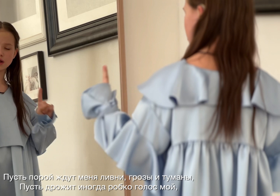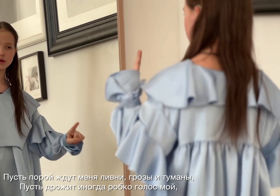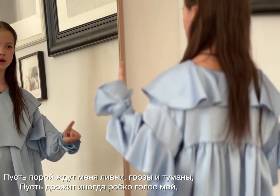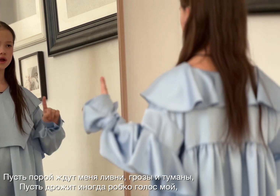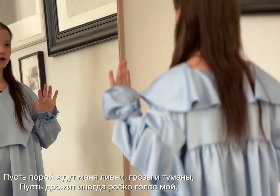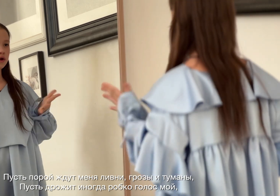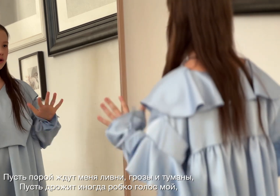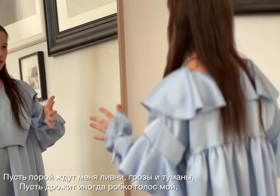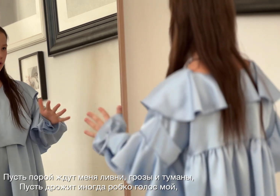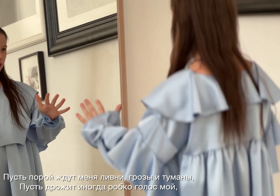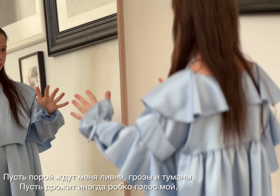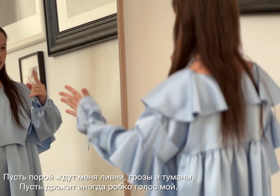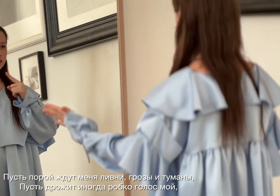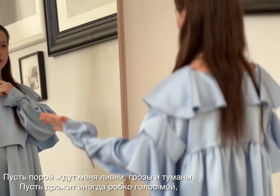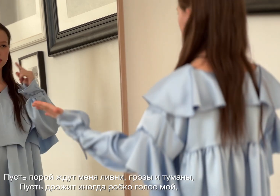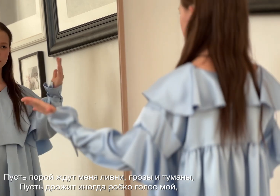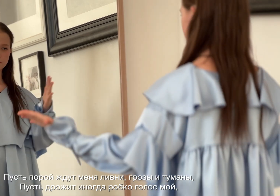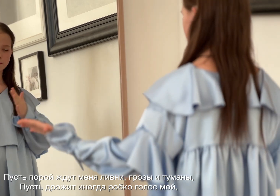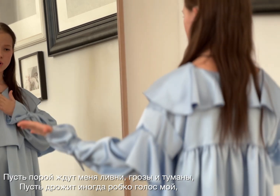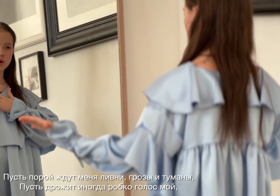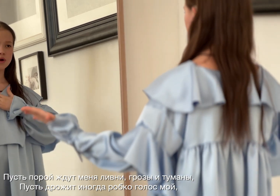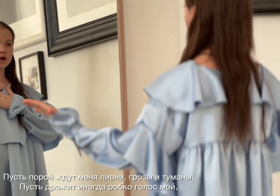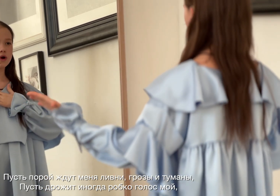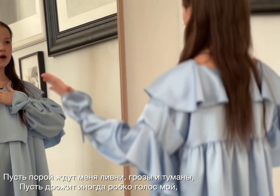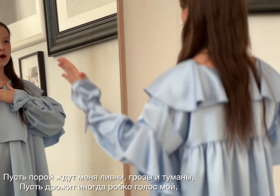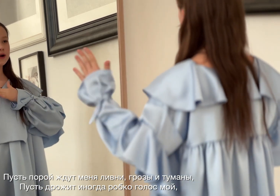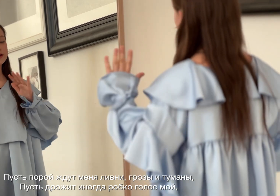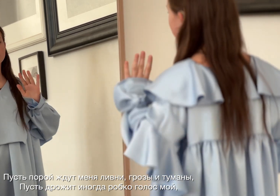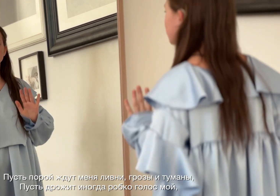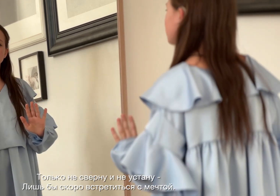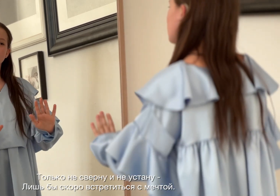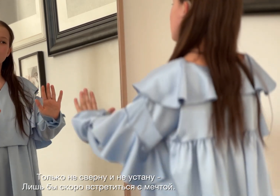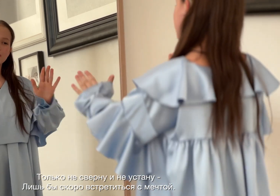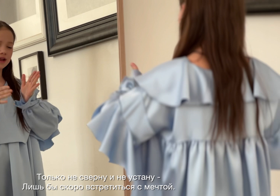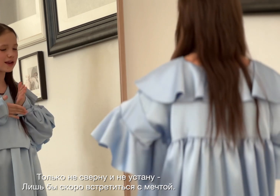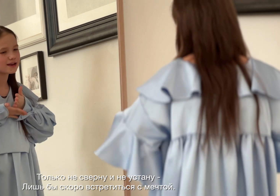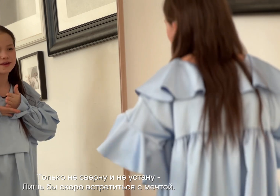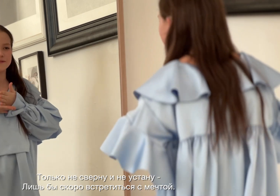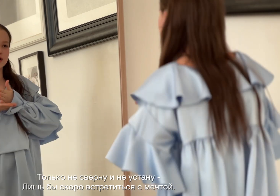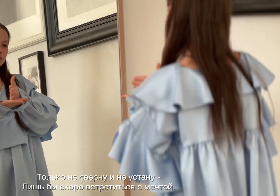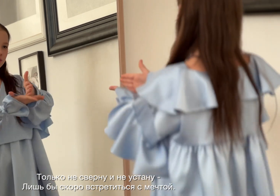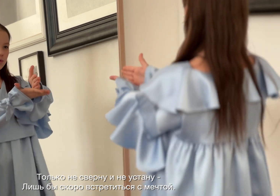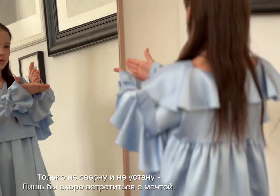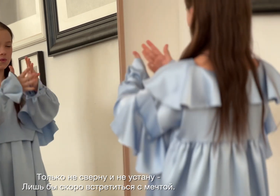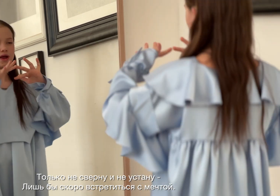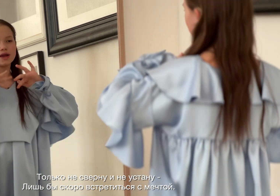иногда робко голос мой, только не сверну и